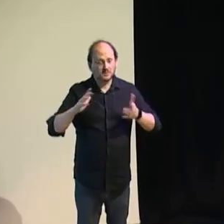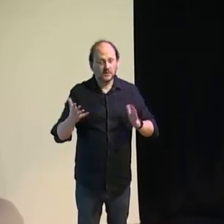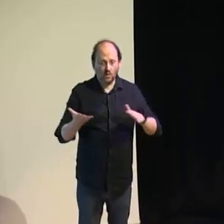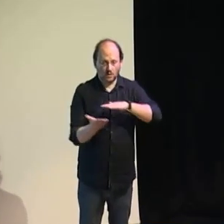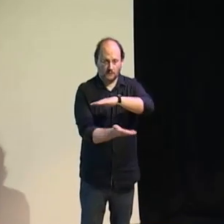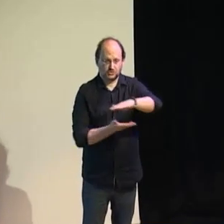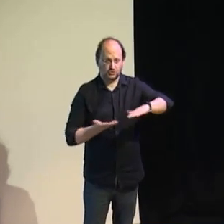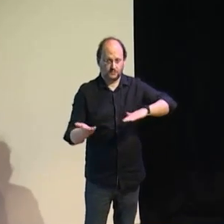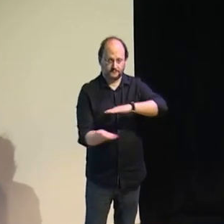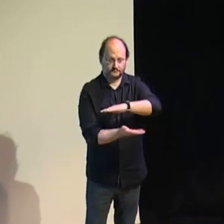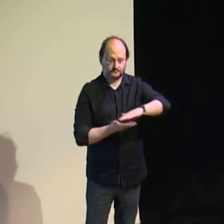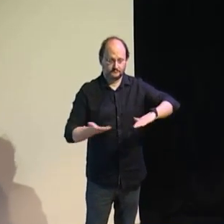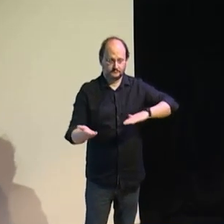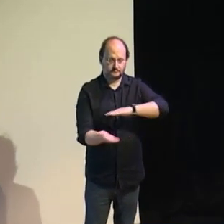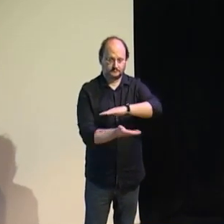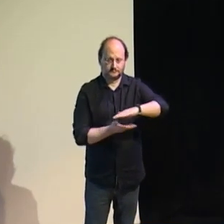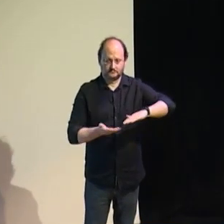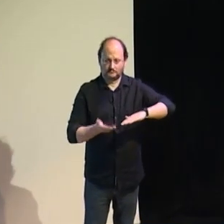et les moines signaient fromage comme ça.